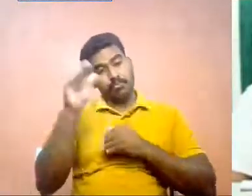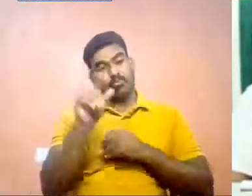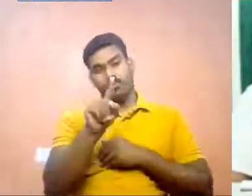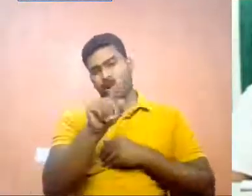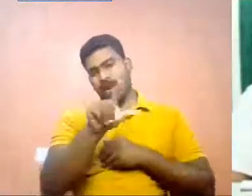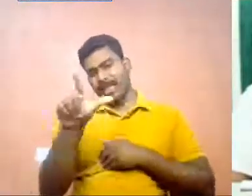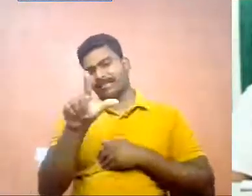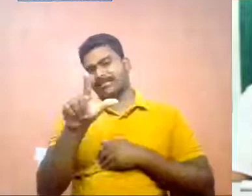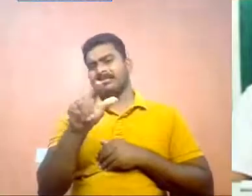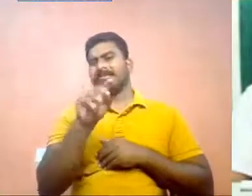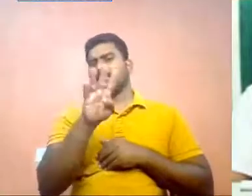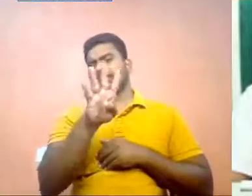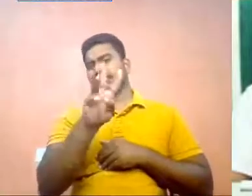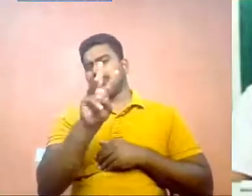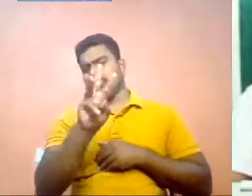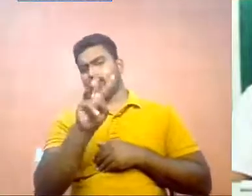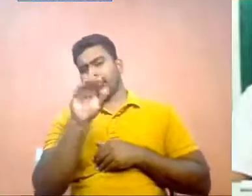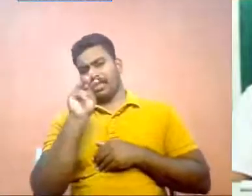എല്ലാ ക്യാമ്പുകളിലും